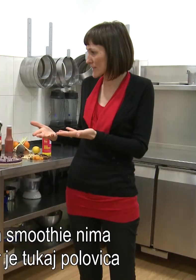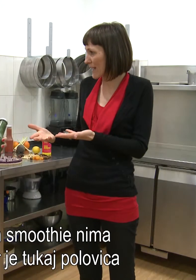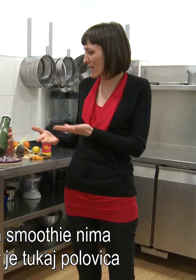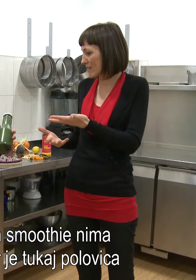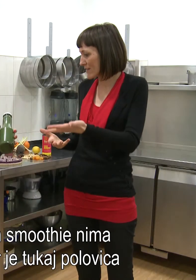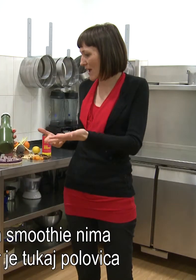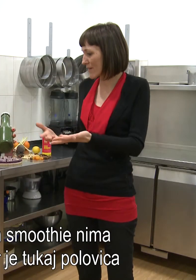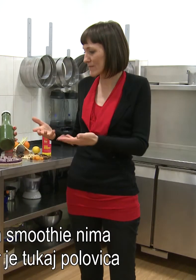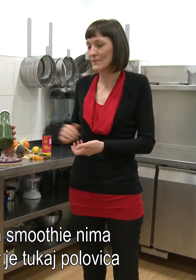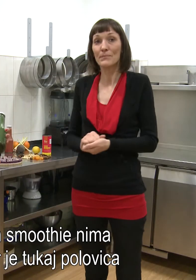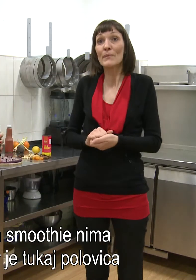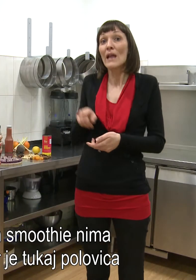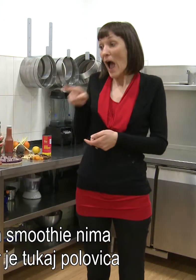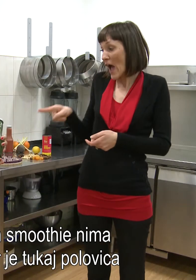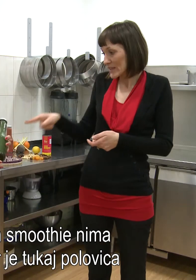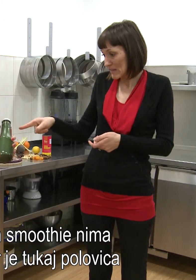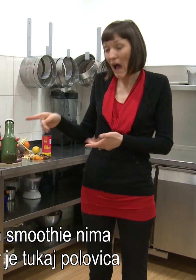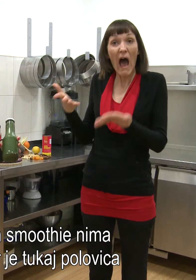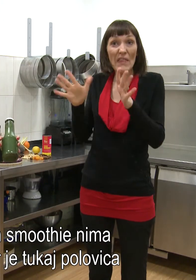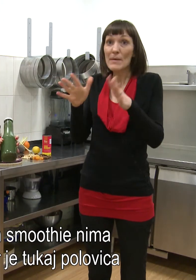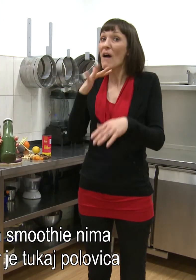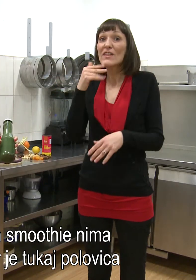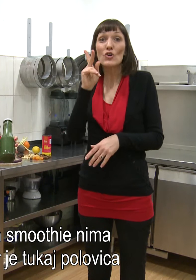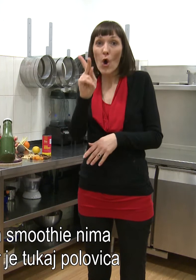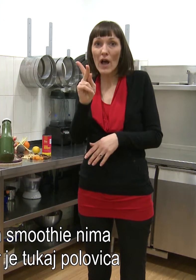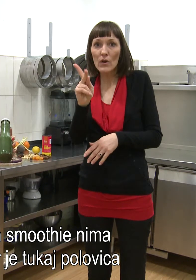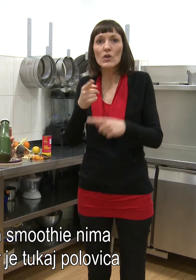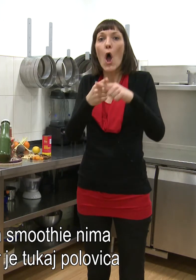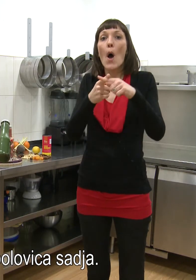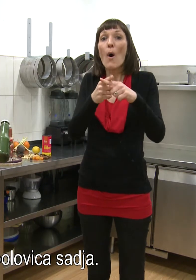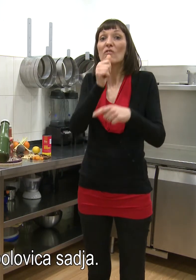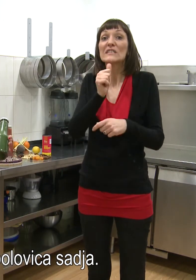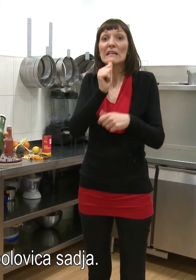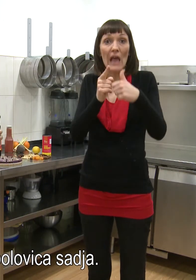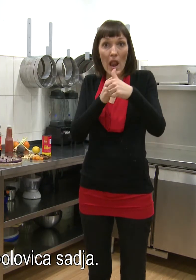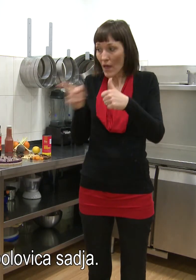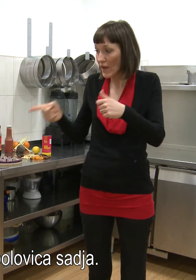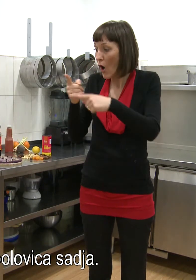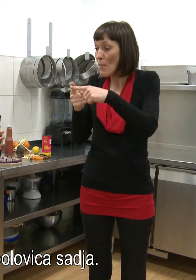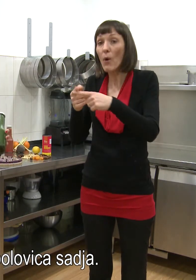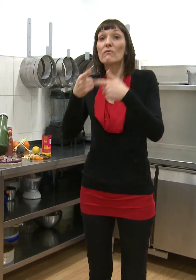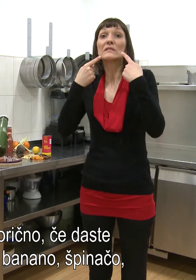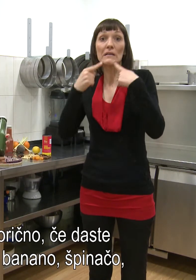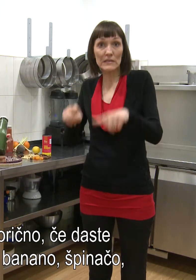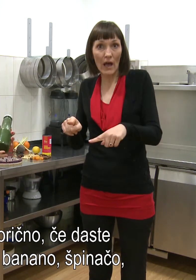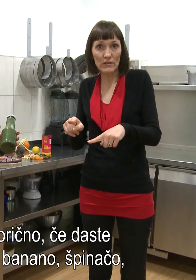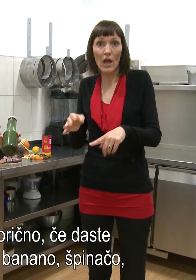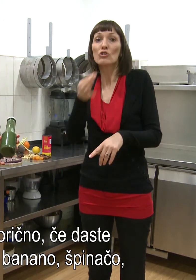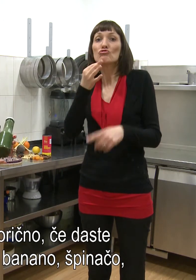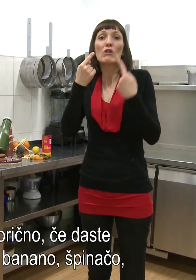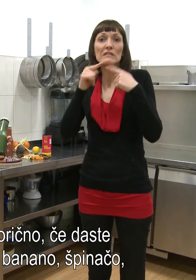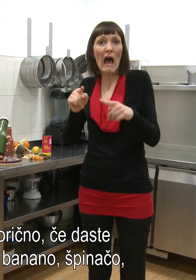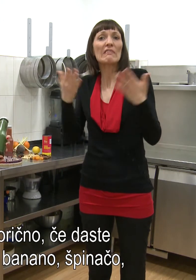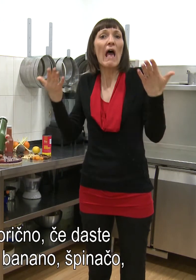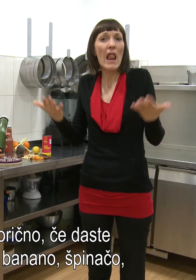Recimo, takle smuti nima veliko kalorij, ker je tukaj recimo polovico zelenjave in pa polovico sadja. Če sadje ni